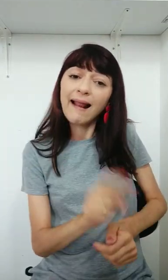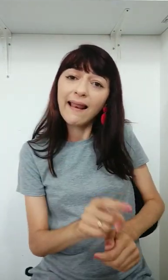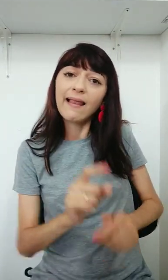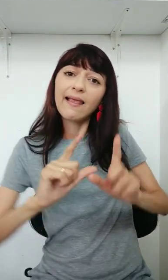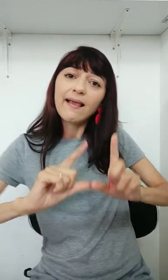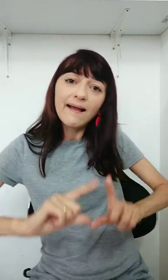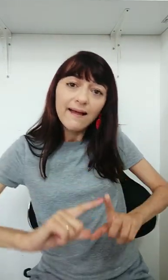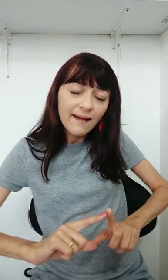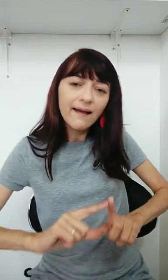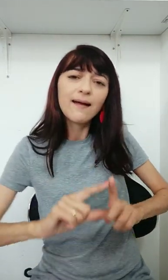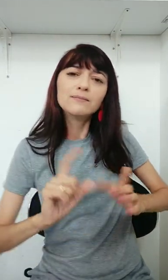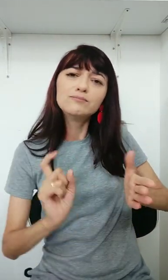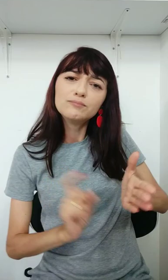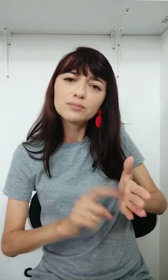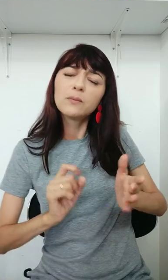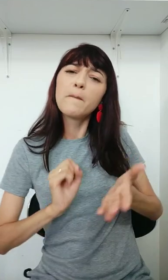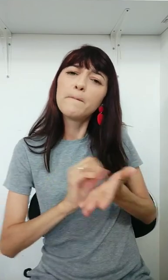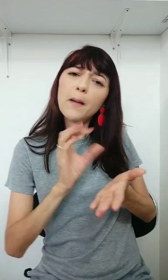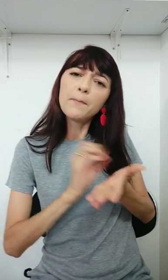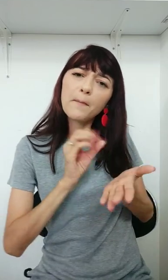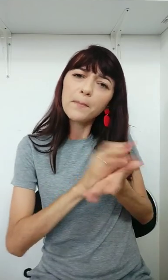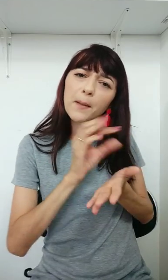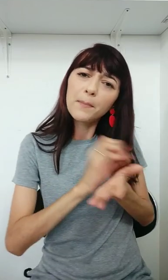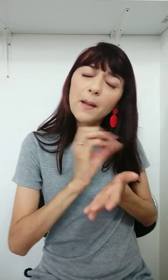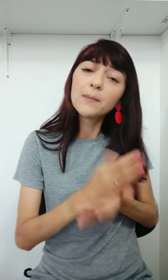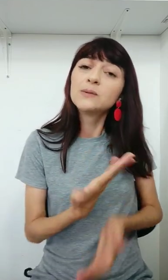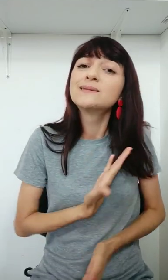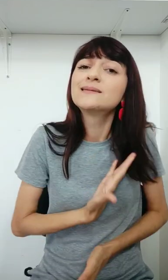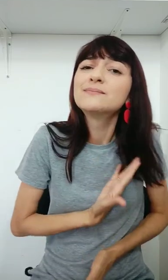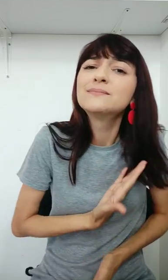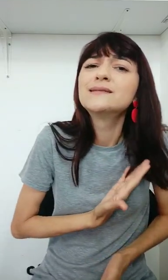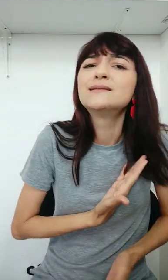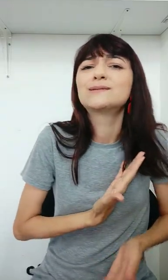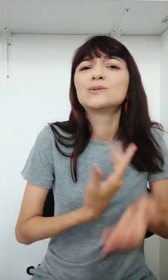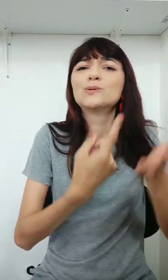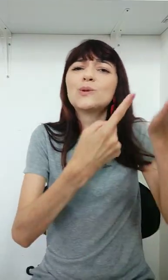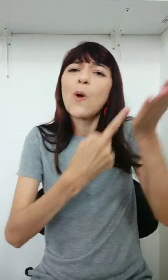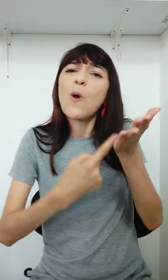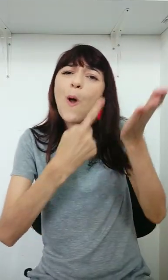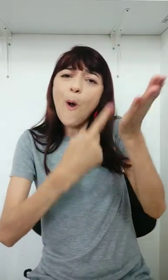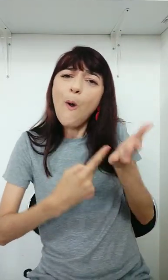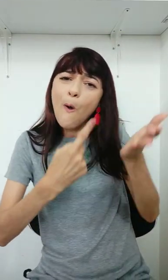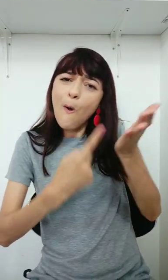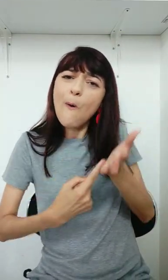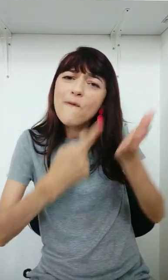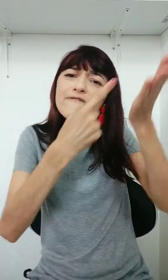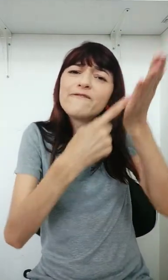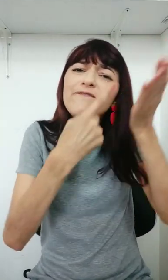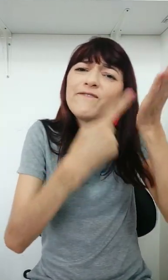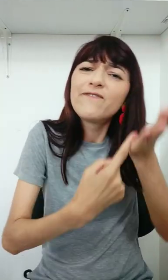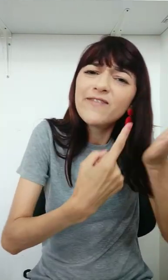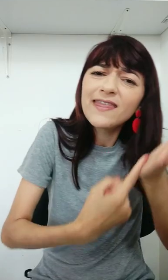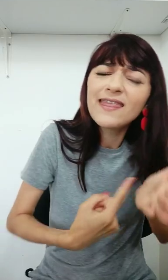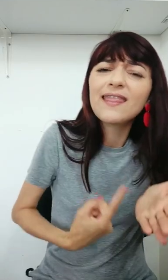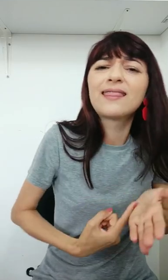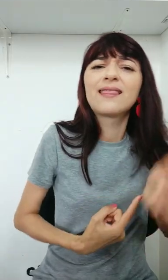aí presentes, cliquem aí nesse avião, né, que está logo abaixo aí, do lado aí do coraçãozinho, né? Nós temos um aviãozinho para